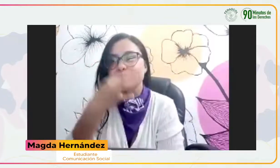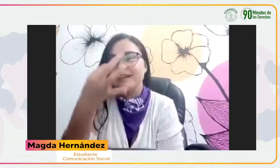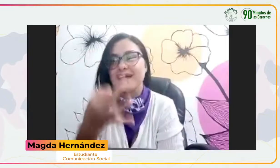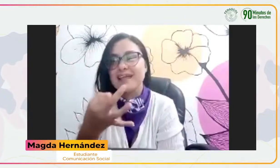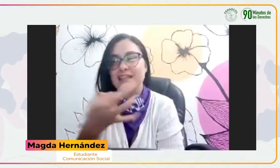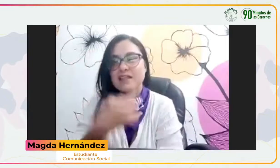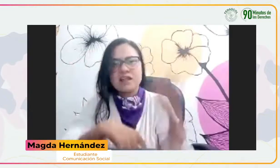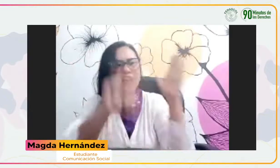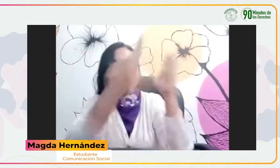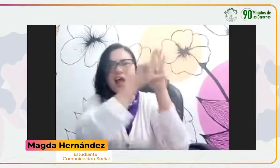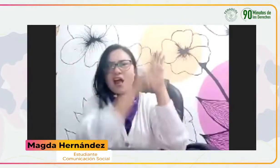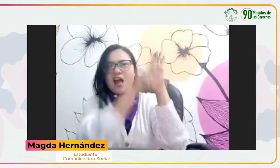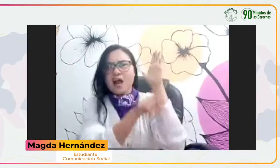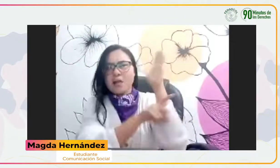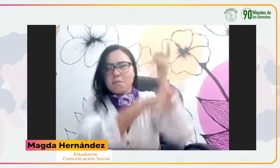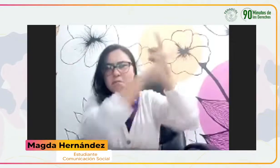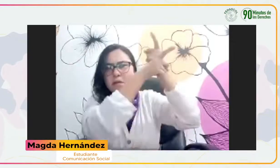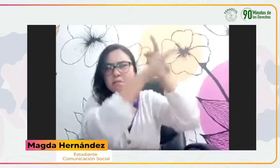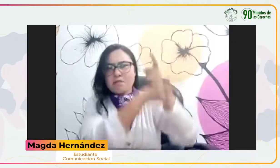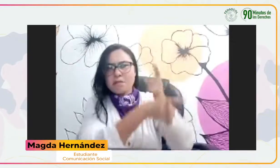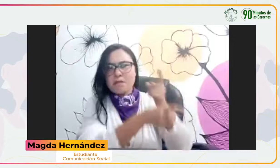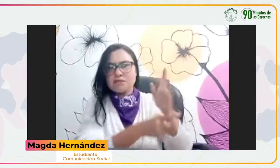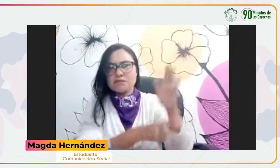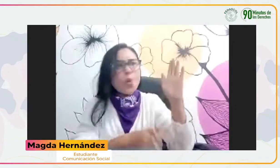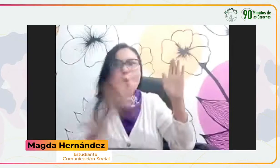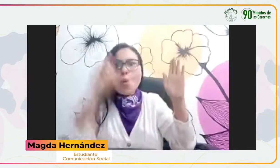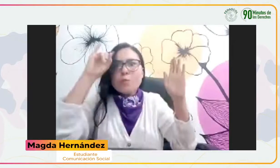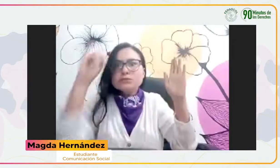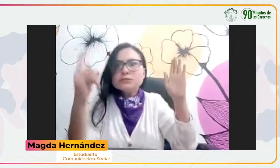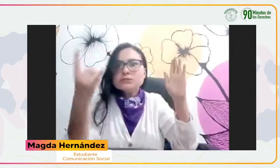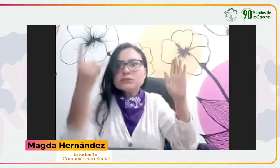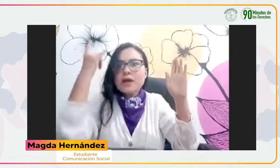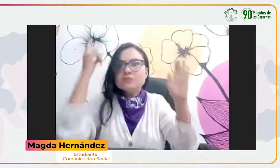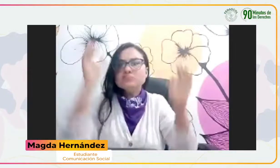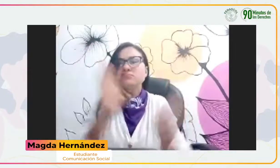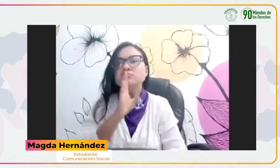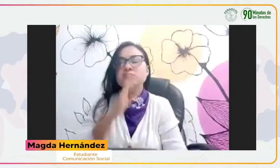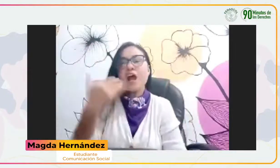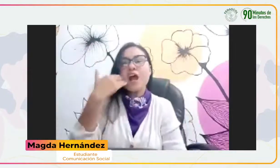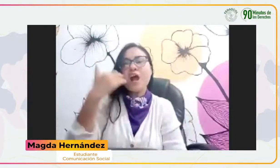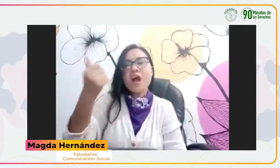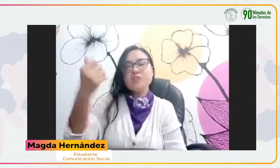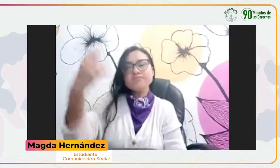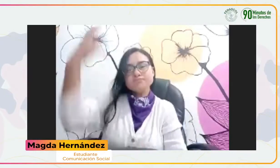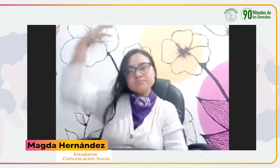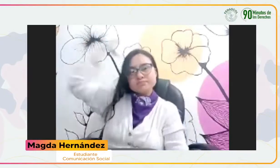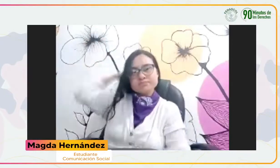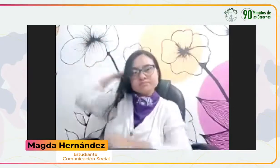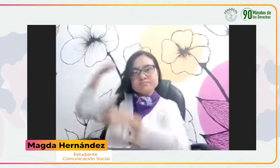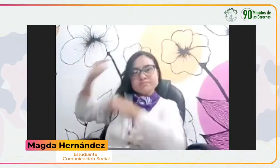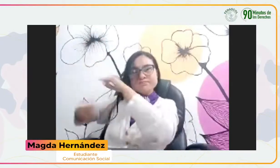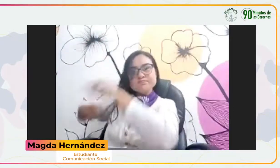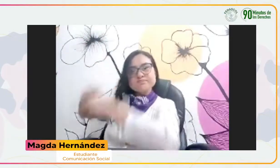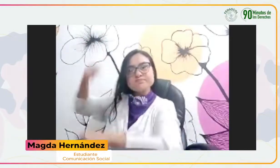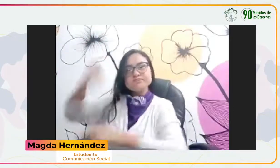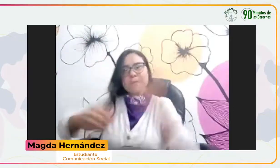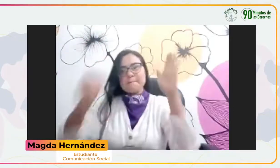no. O sea, realmente las leyes no se han cumplido, y